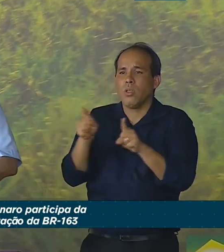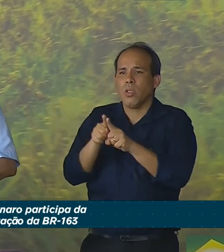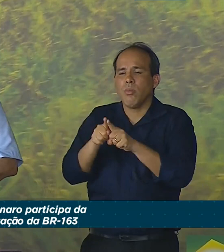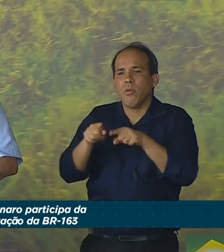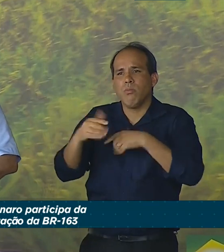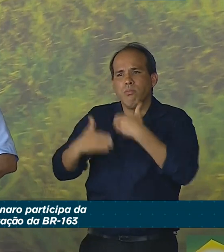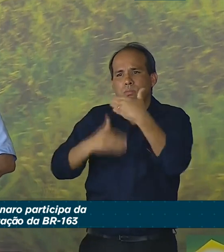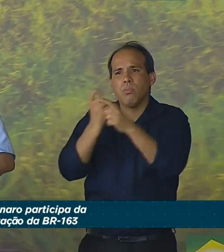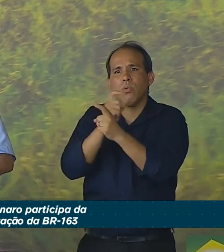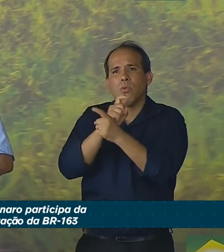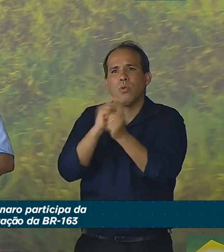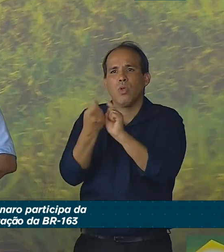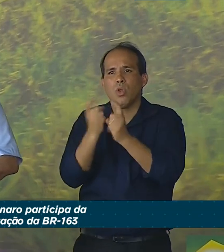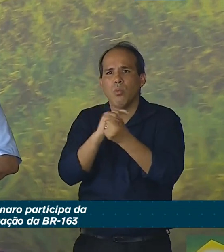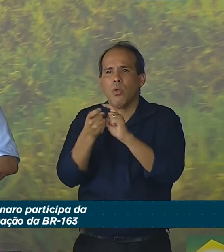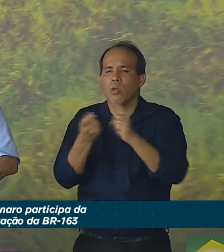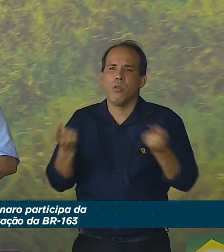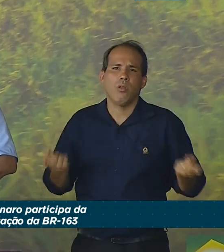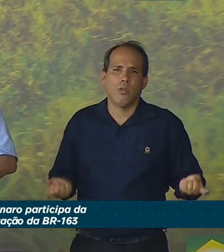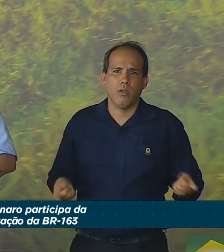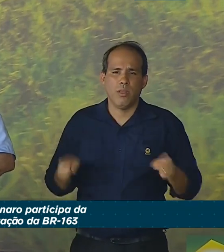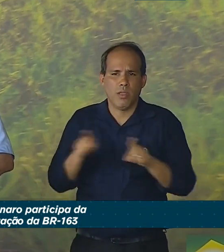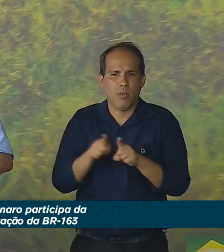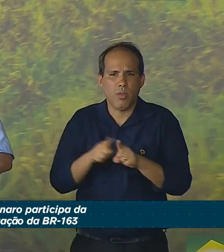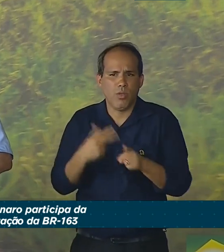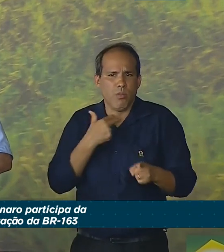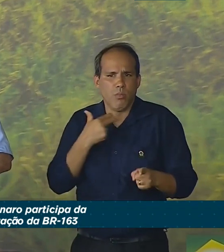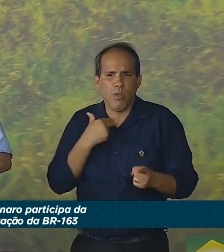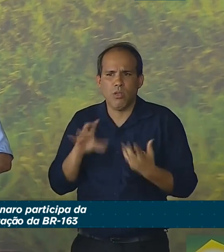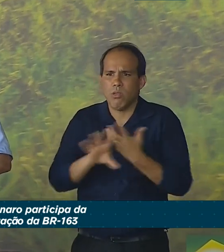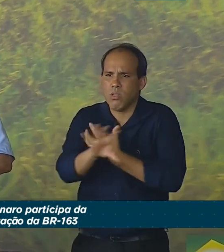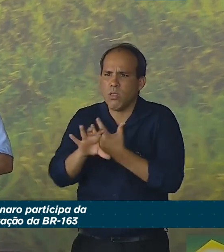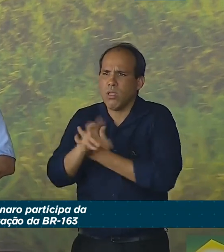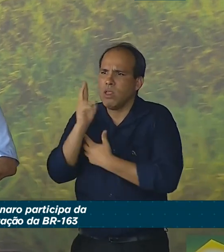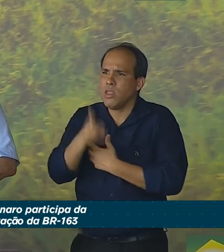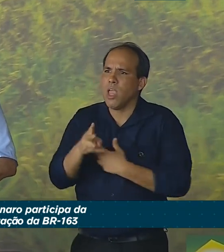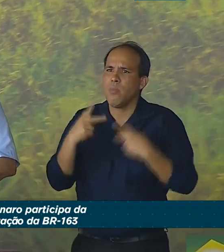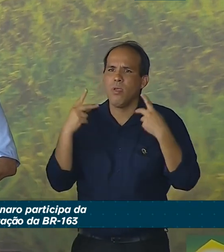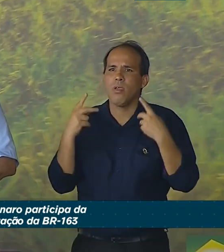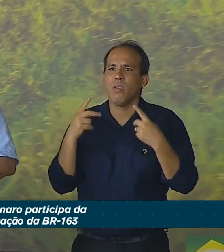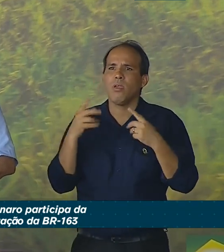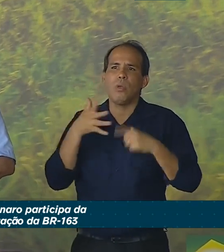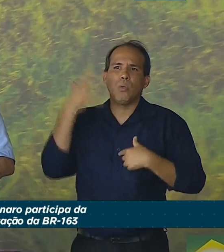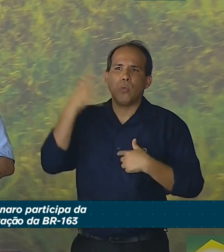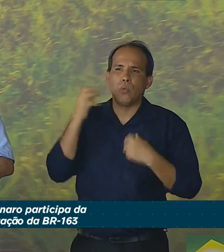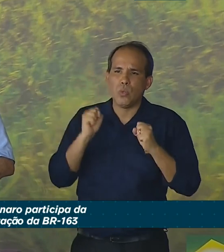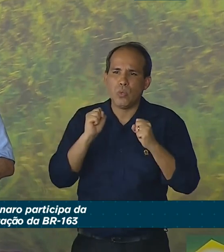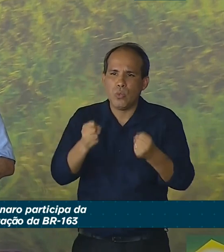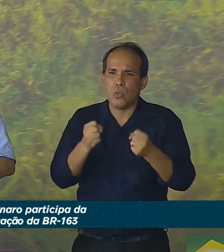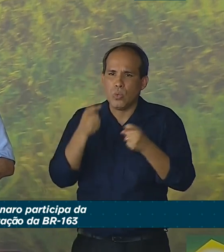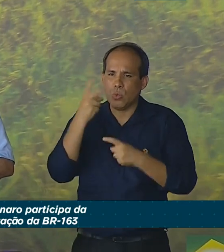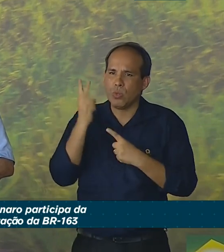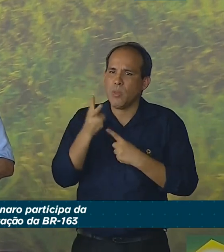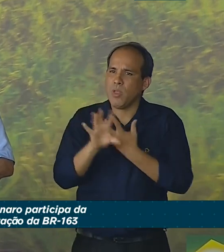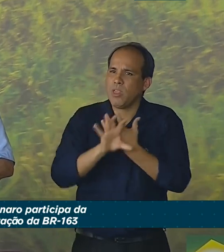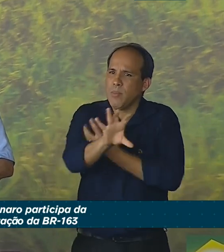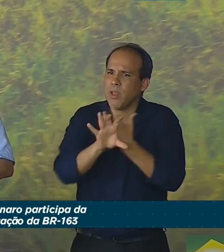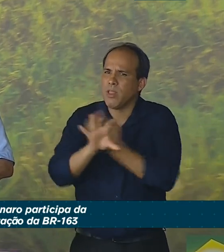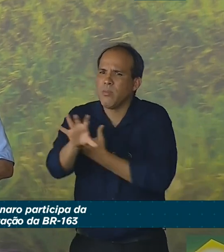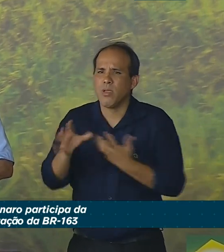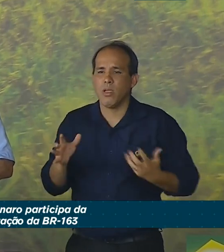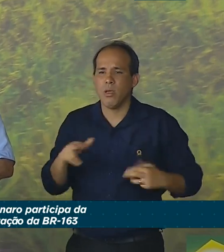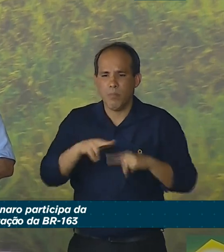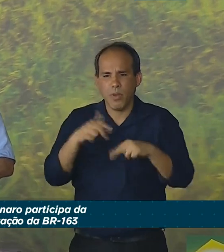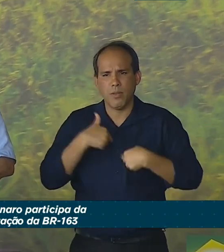quilombola. É inadmissível a divisão que sempre pregaram em nosso país. E com isso, eu pago um